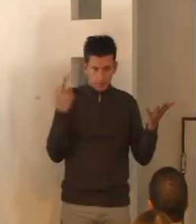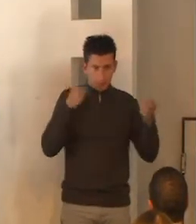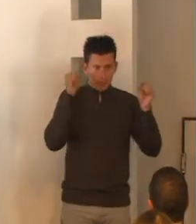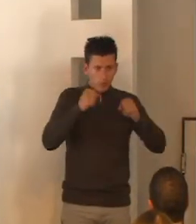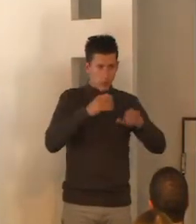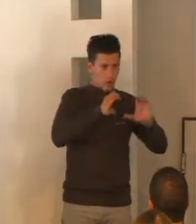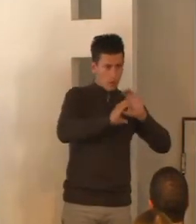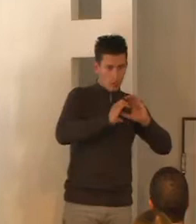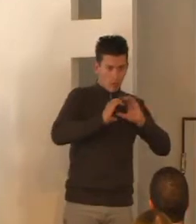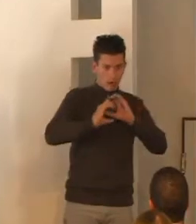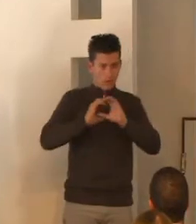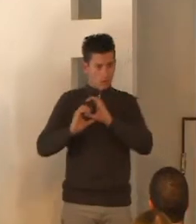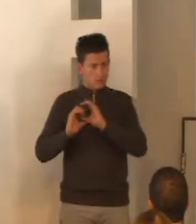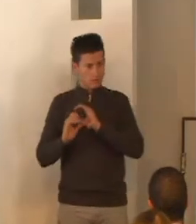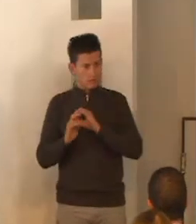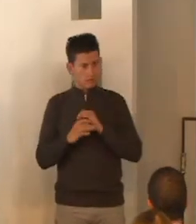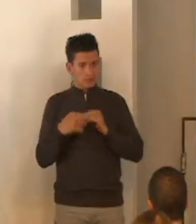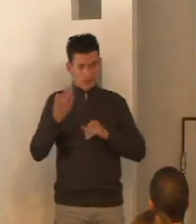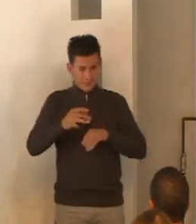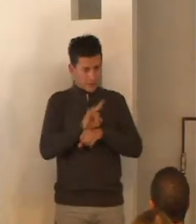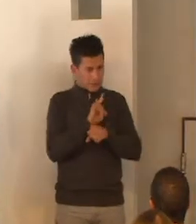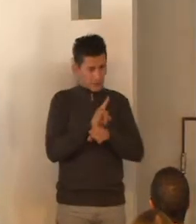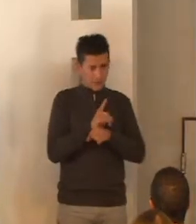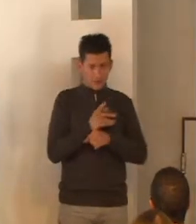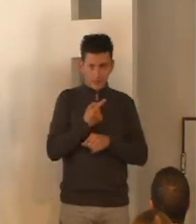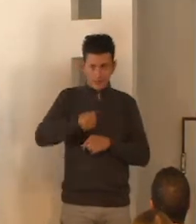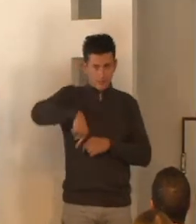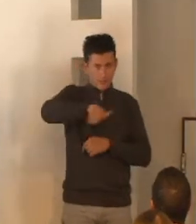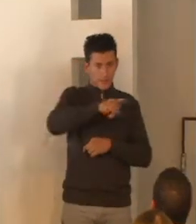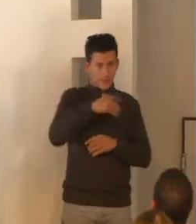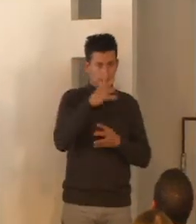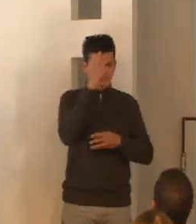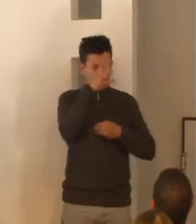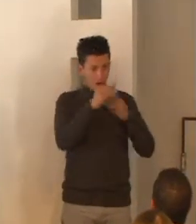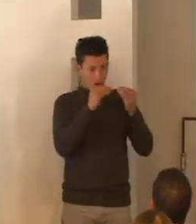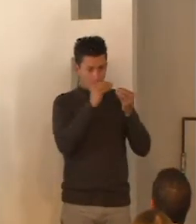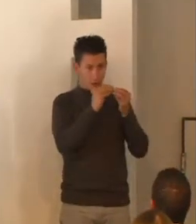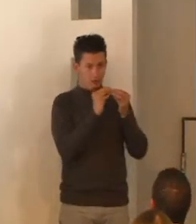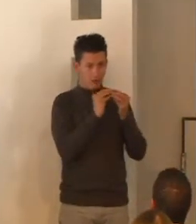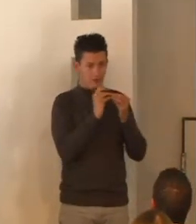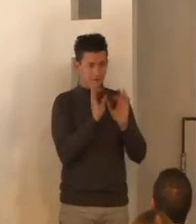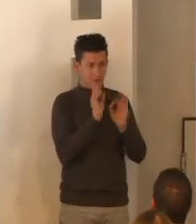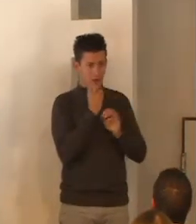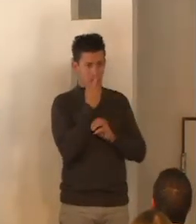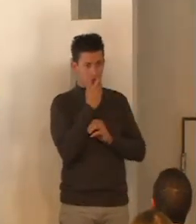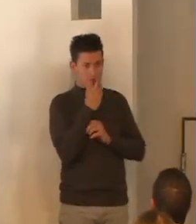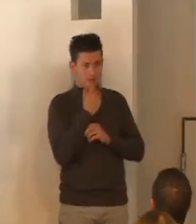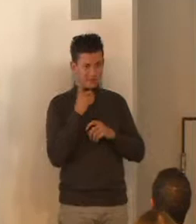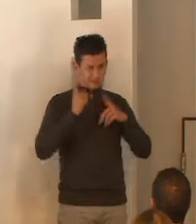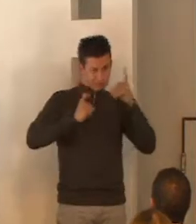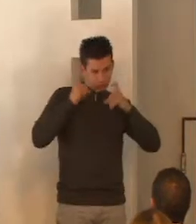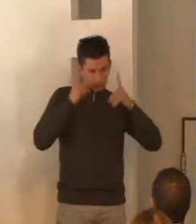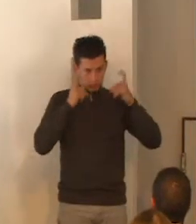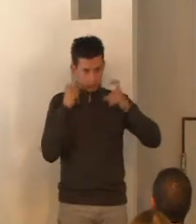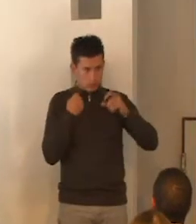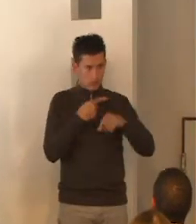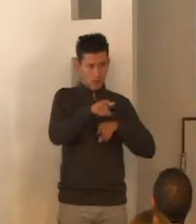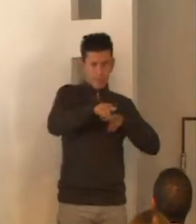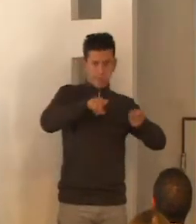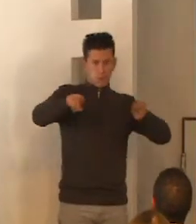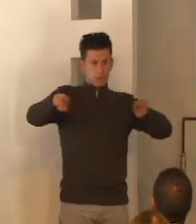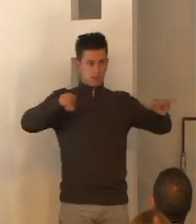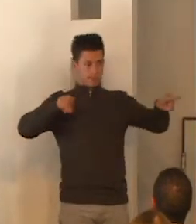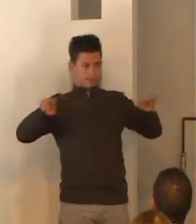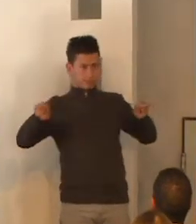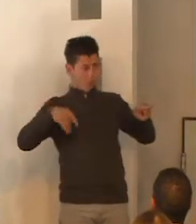comunicar, las usamos permanentemente, ¿no? Los códigos no verbales, los gestos, los señalamientos, todo ese